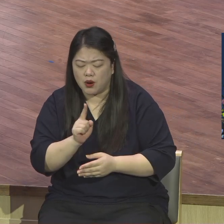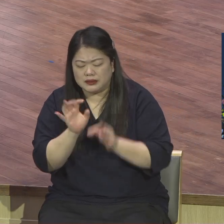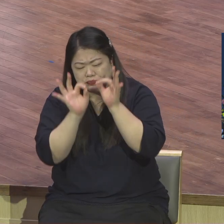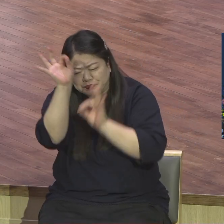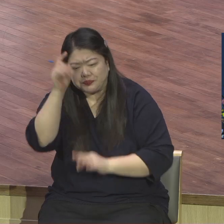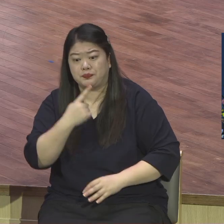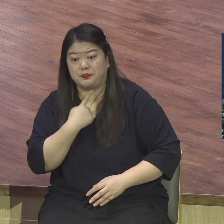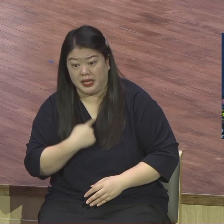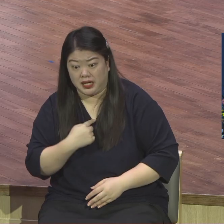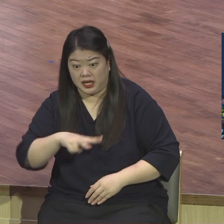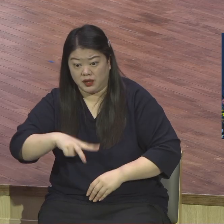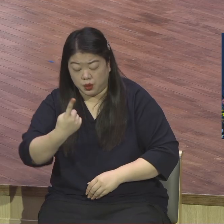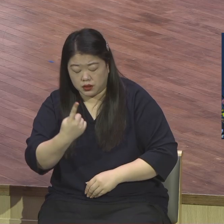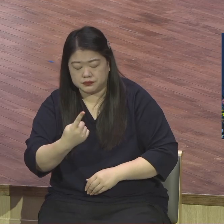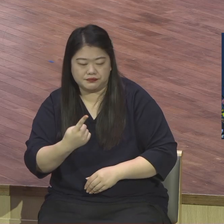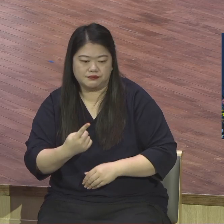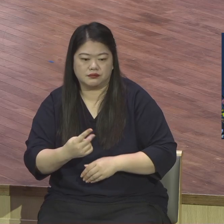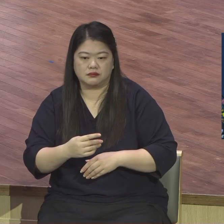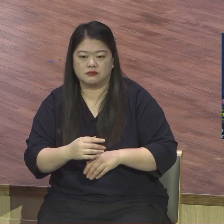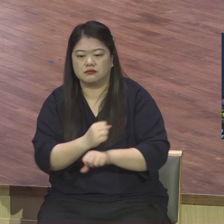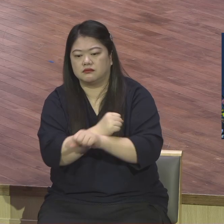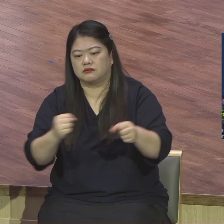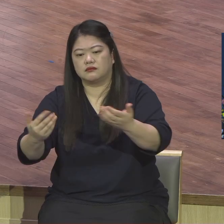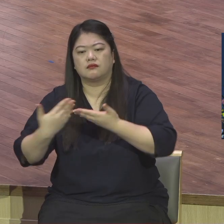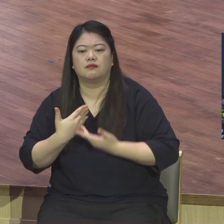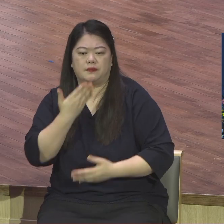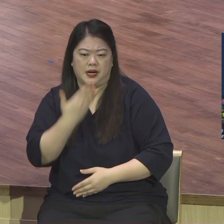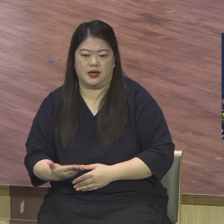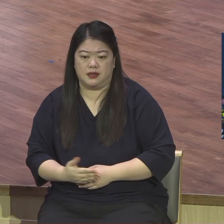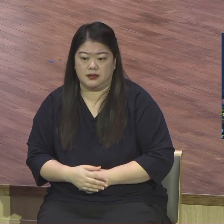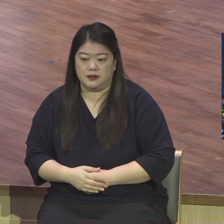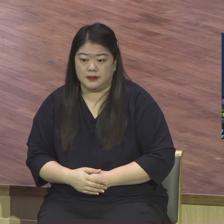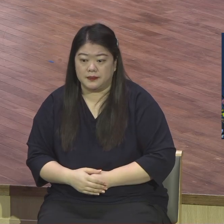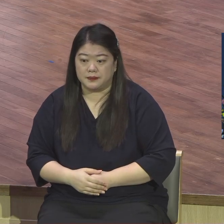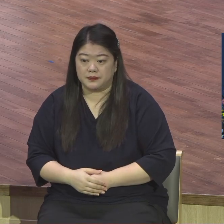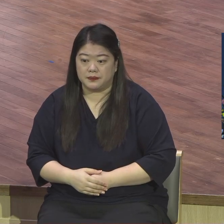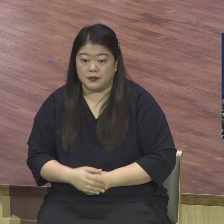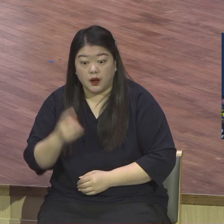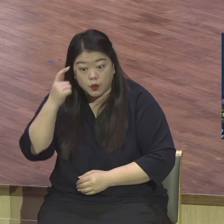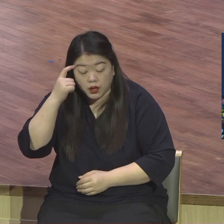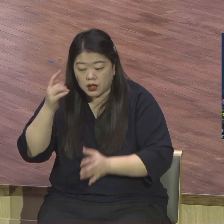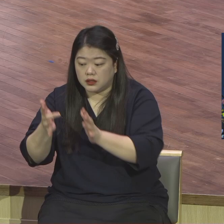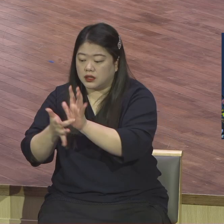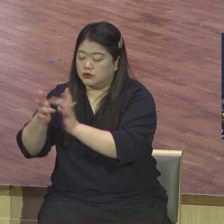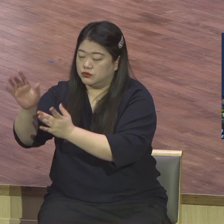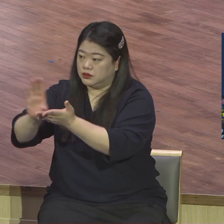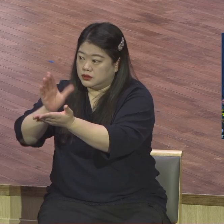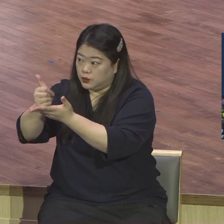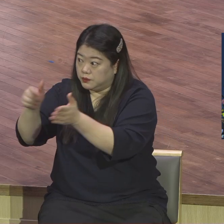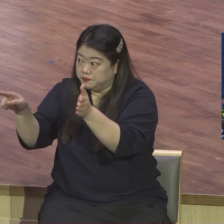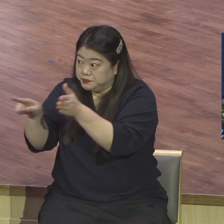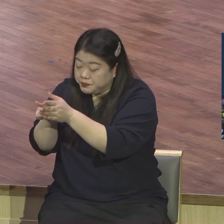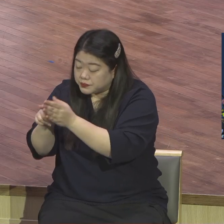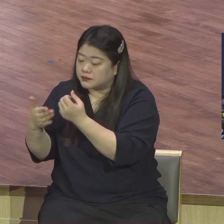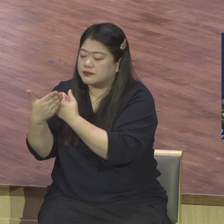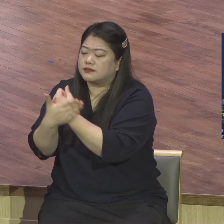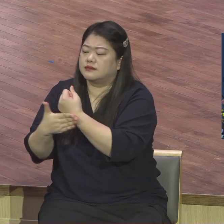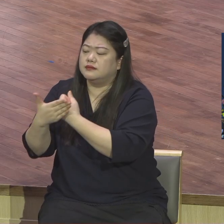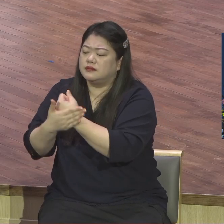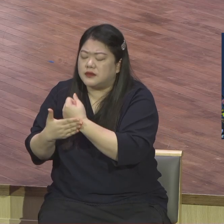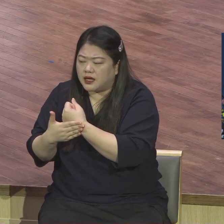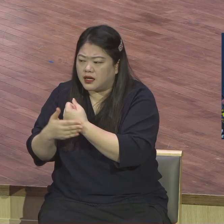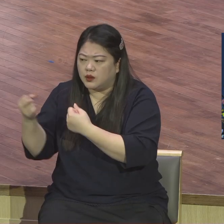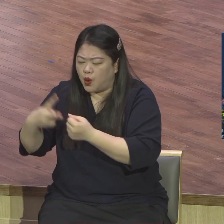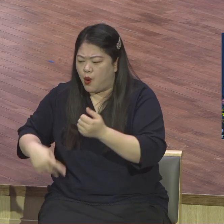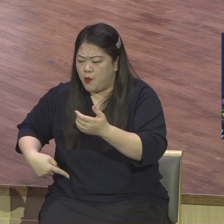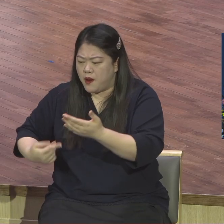이제는 예수 그리스도의 무한한 능력을 힘입는 삶을